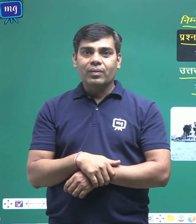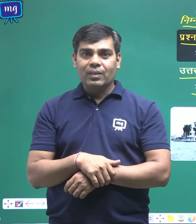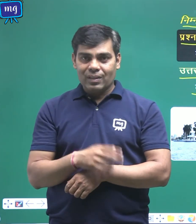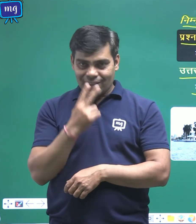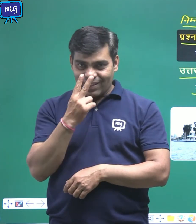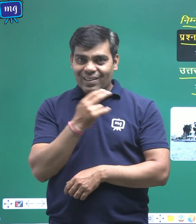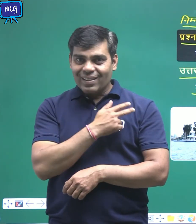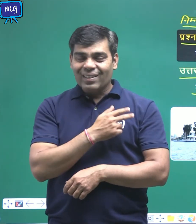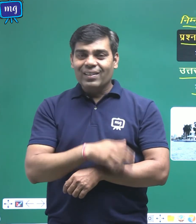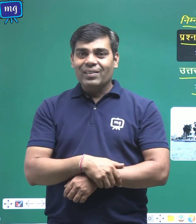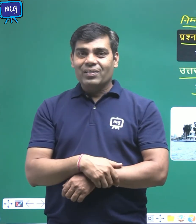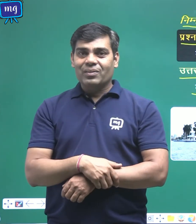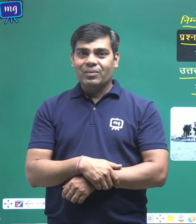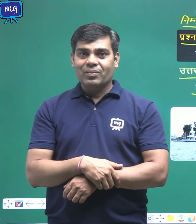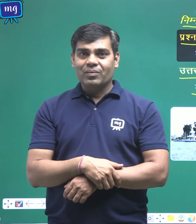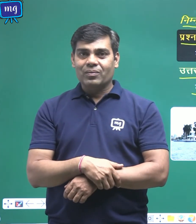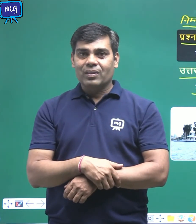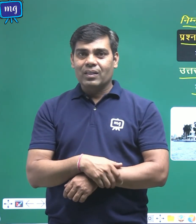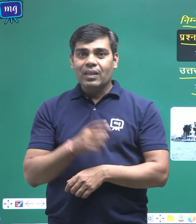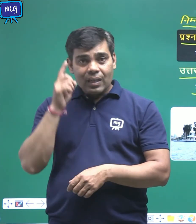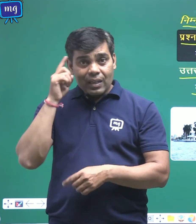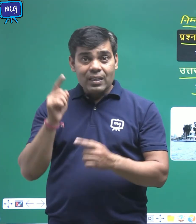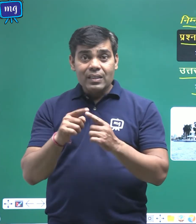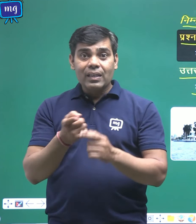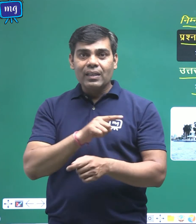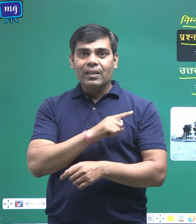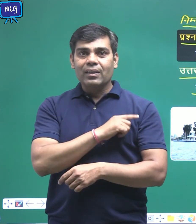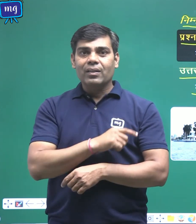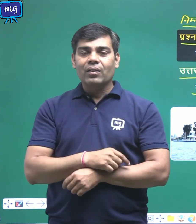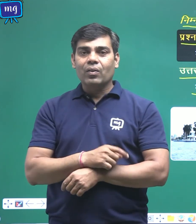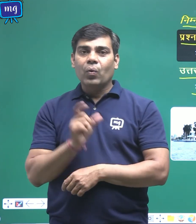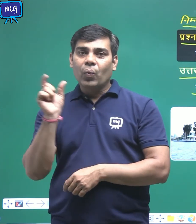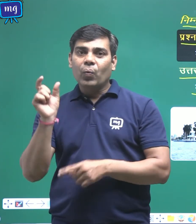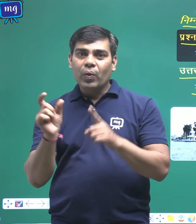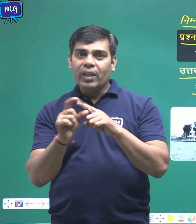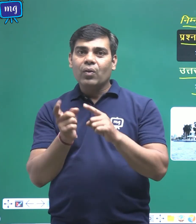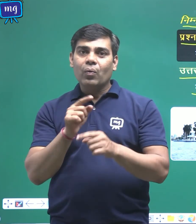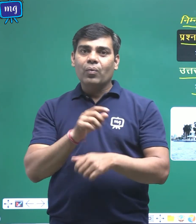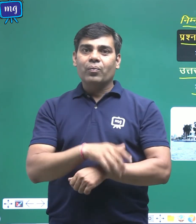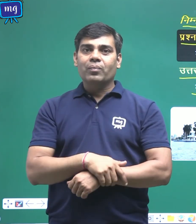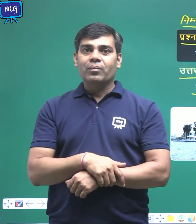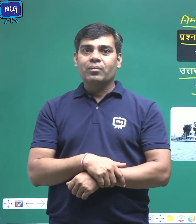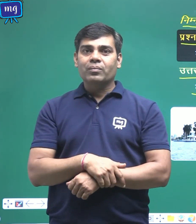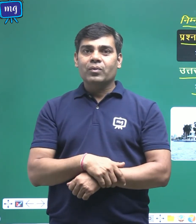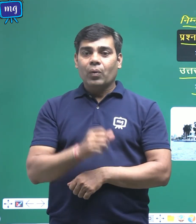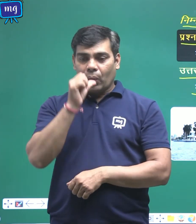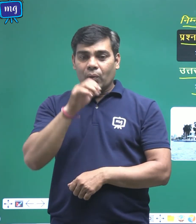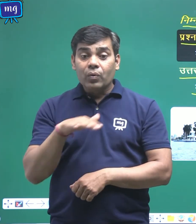दिखाई दे रही हैं, इसीलिए उदयपुर को